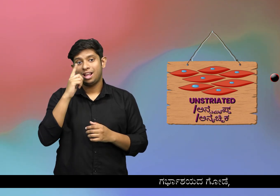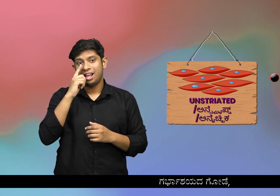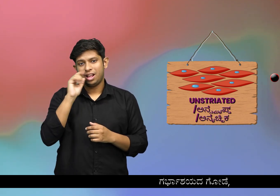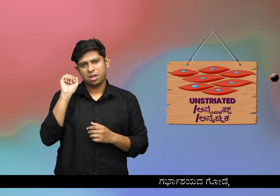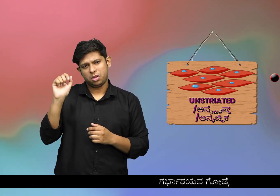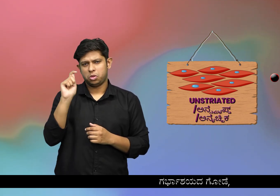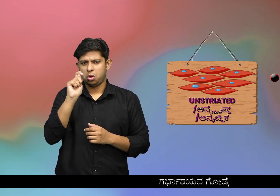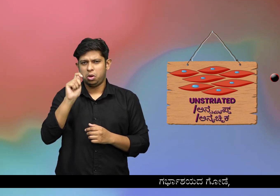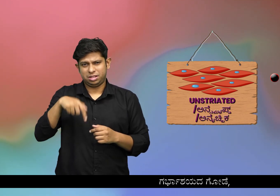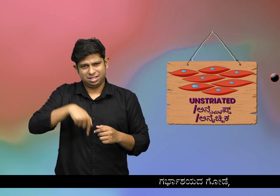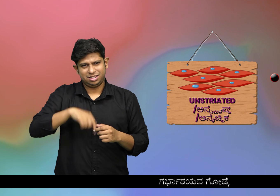ಗರ್ಭಾಶಯದ ಗೊಡ್ಡೆ,